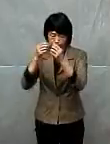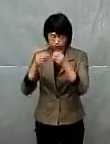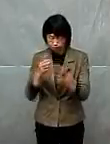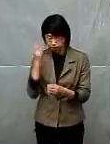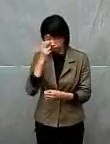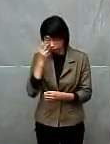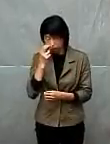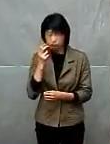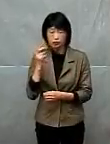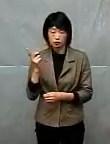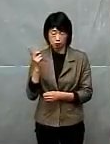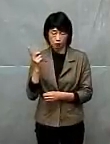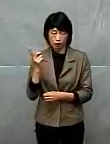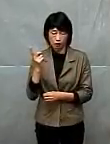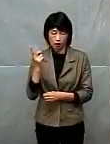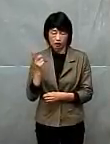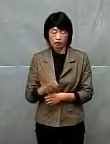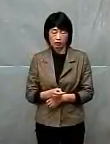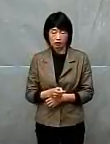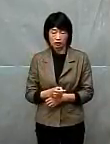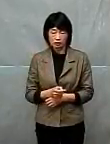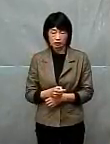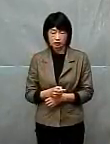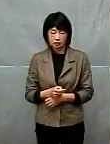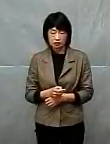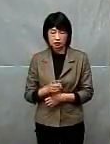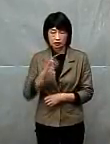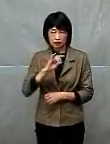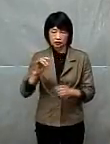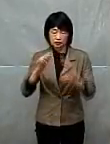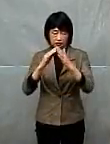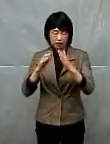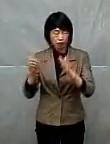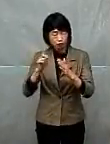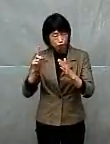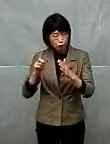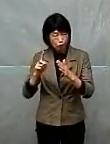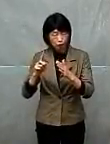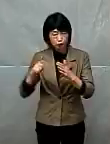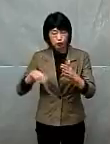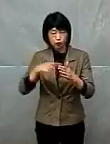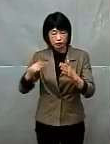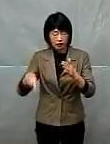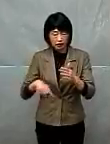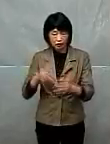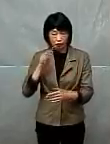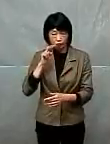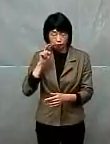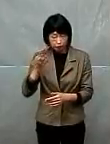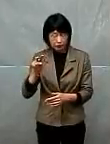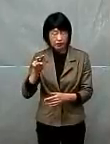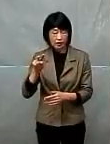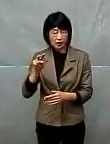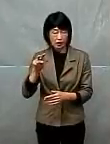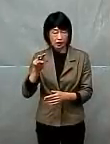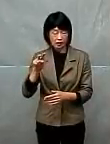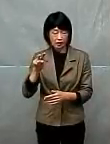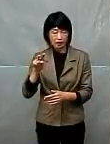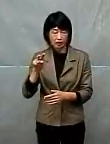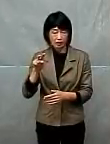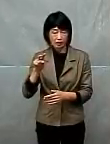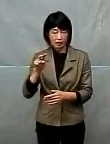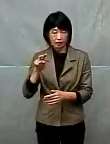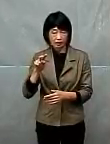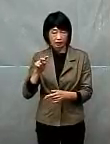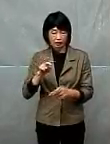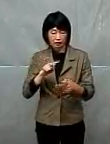のは、その議会のどういうことを動きを見極めた上で、ご自身としてその、刑事罰、法体系